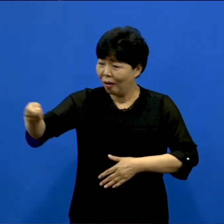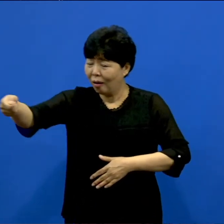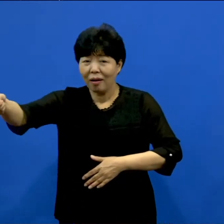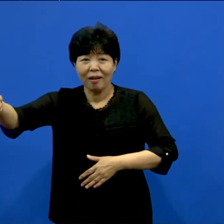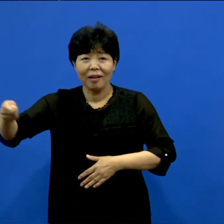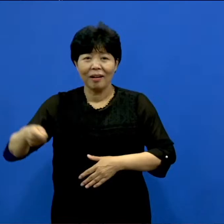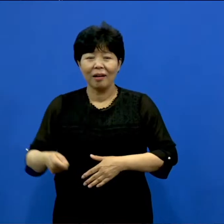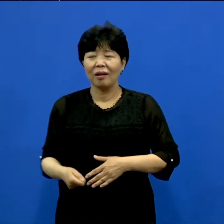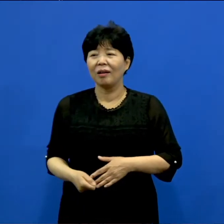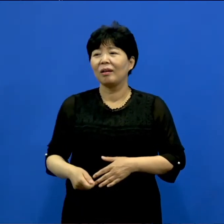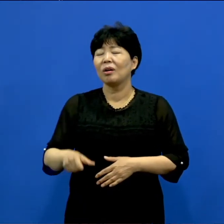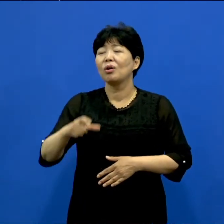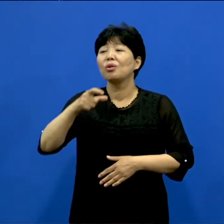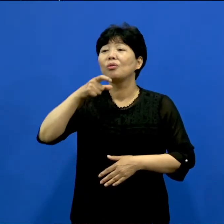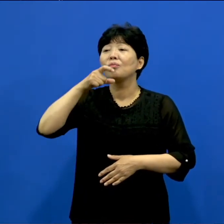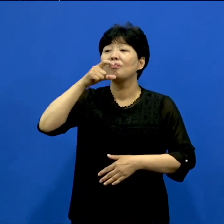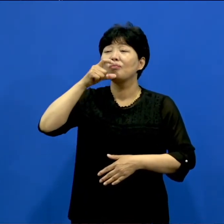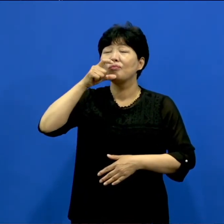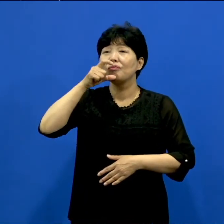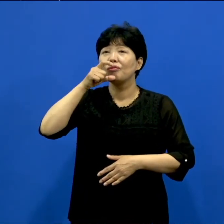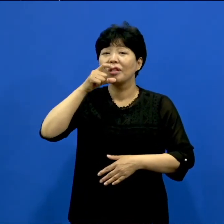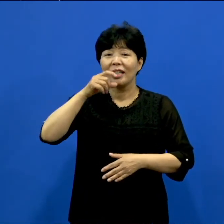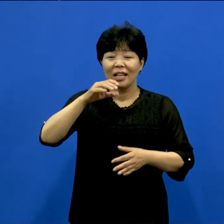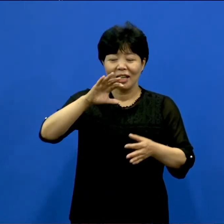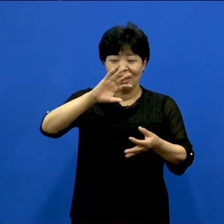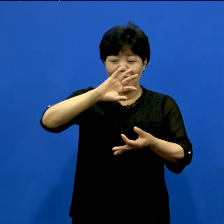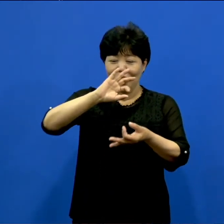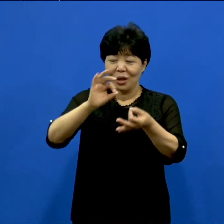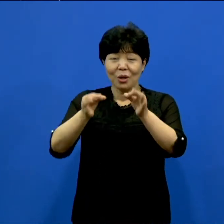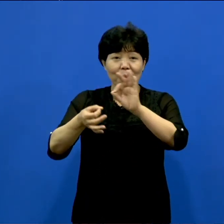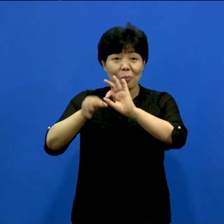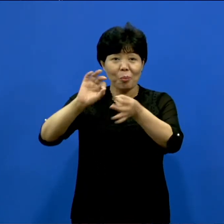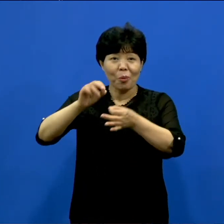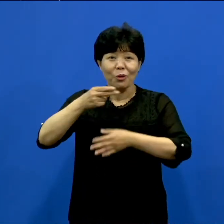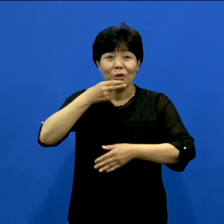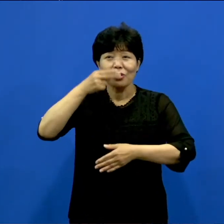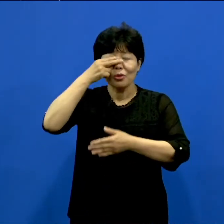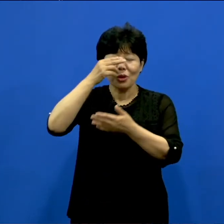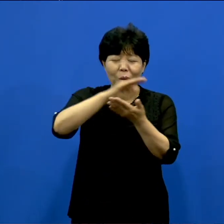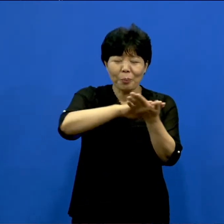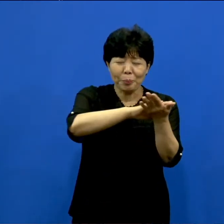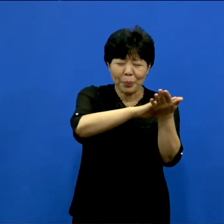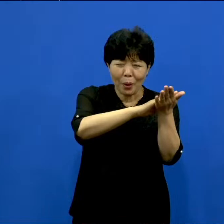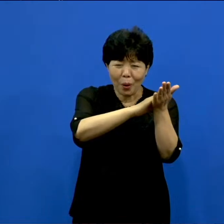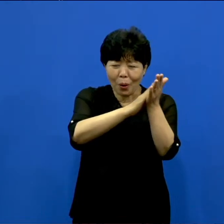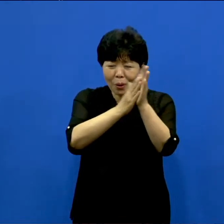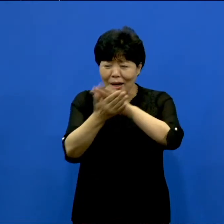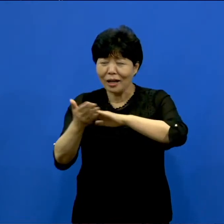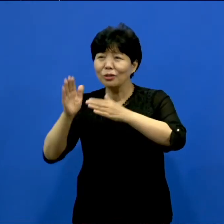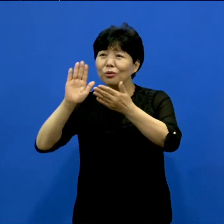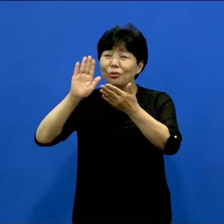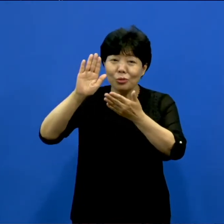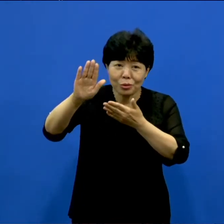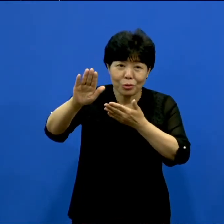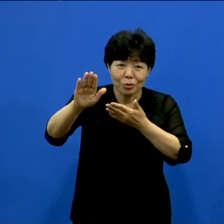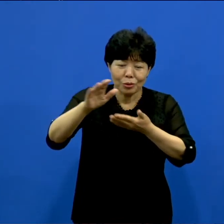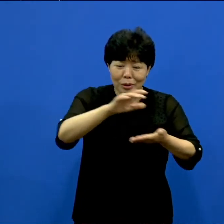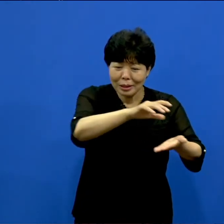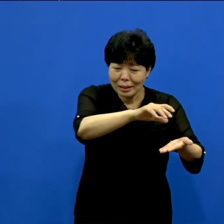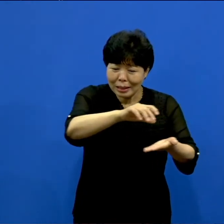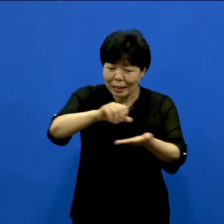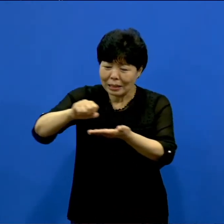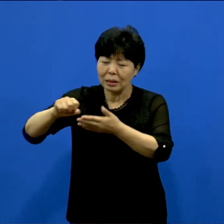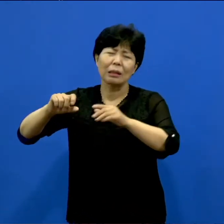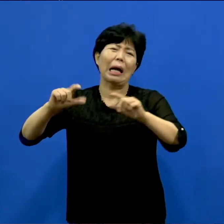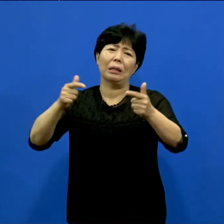물이 포도주로 바뀌고 난 다음에 갖다 주라 하면 폼이 나죠. 근데 그냥 허드렛 물을 갖다 주라는 거예요.